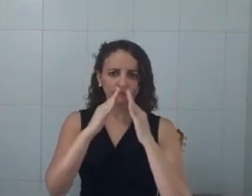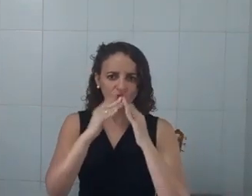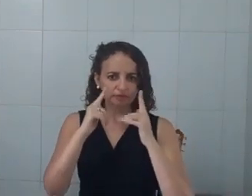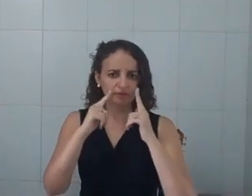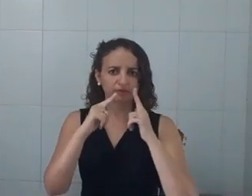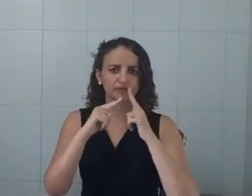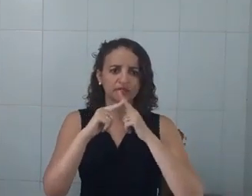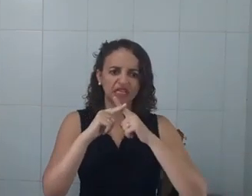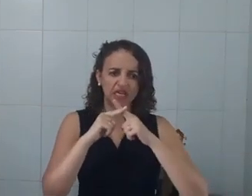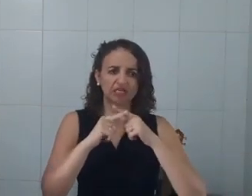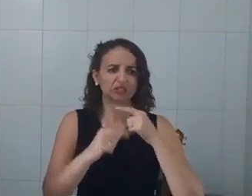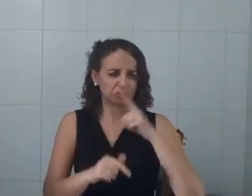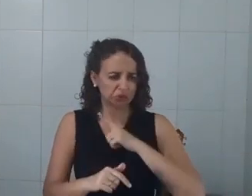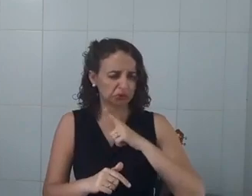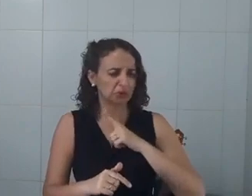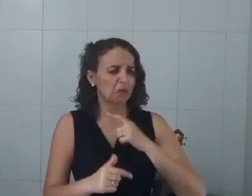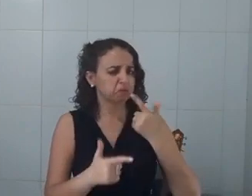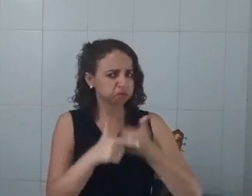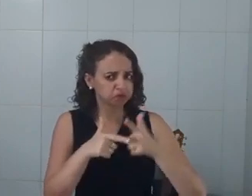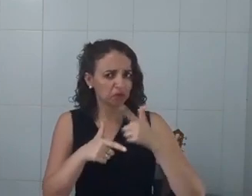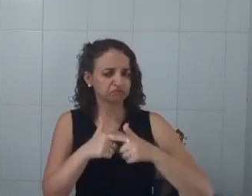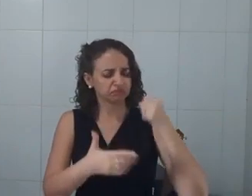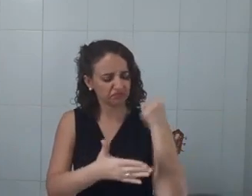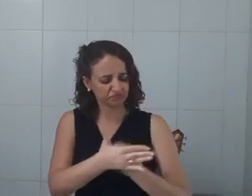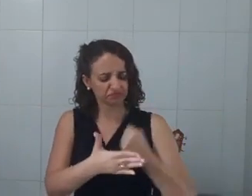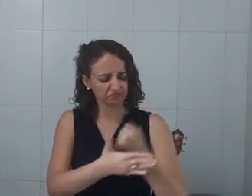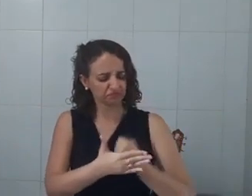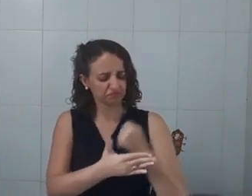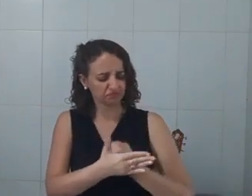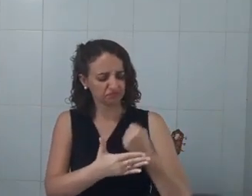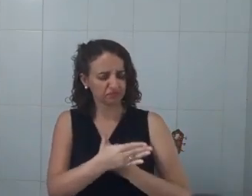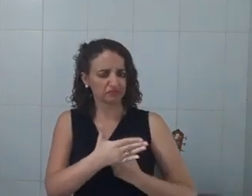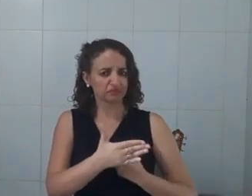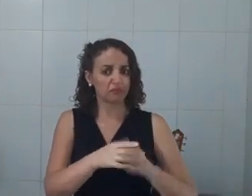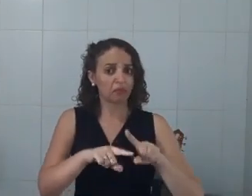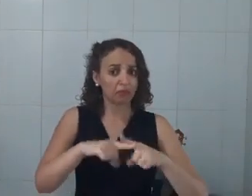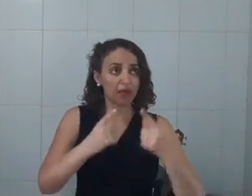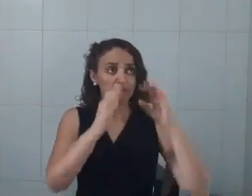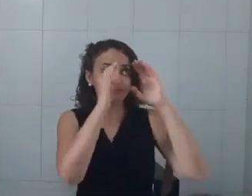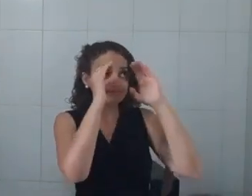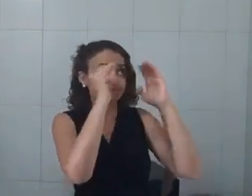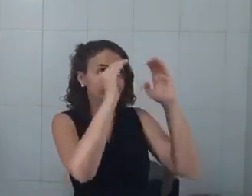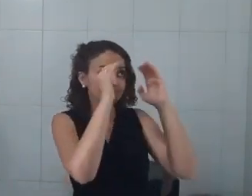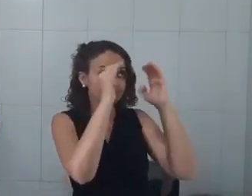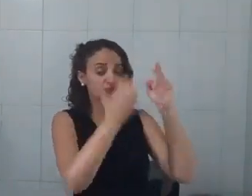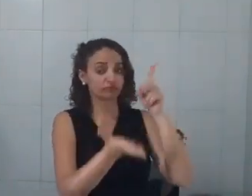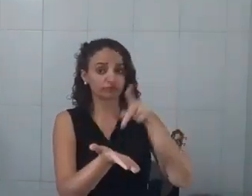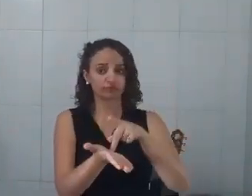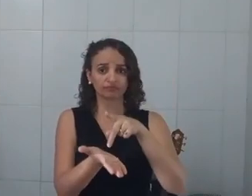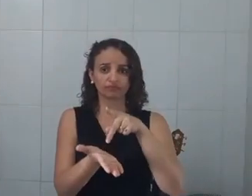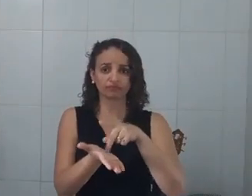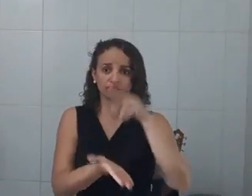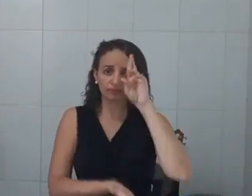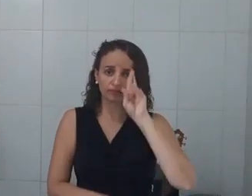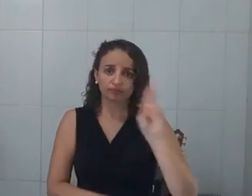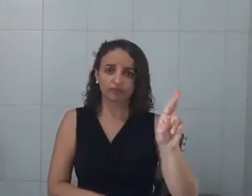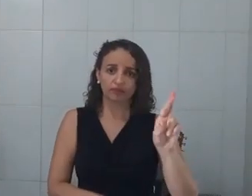das lutas e das perseguições, vivia um cristianismo genuíno. E essa realmente é